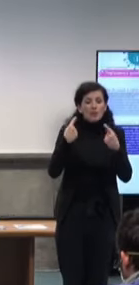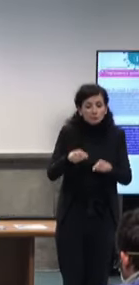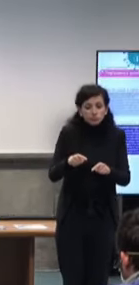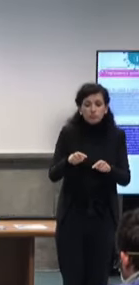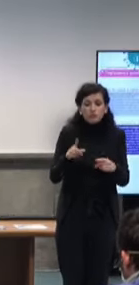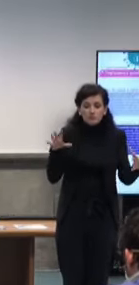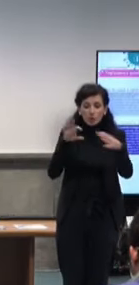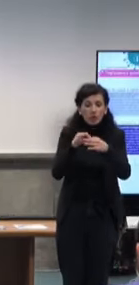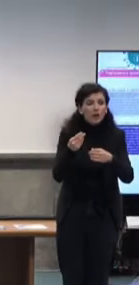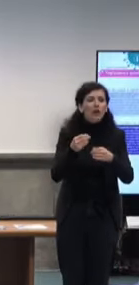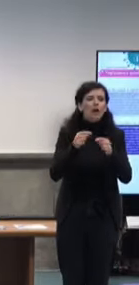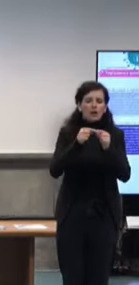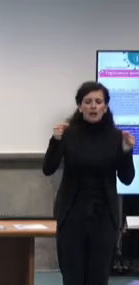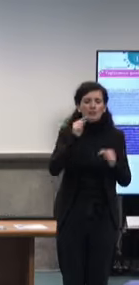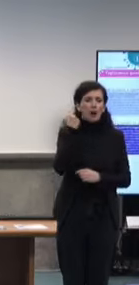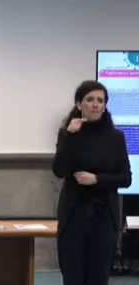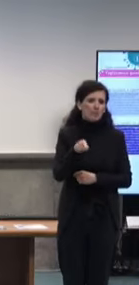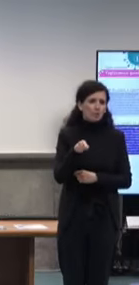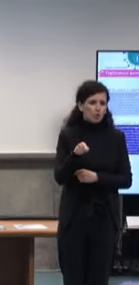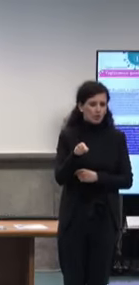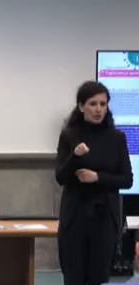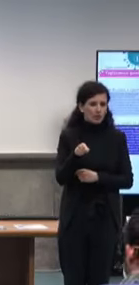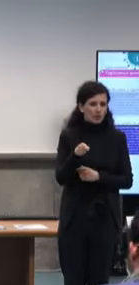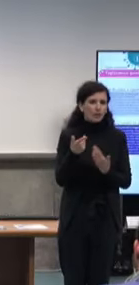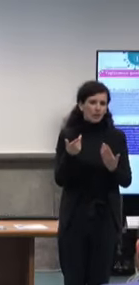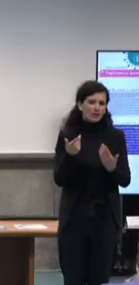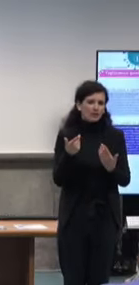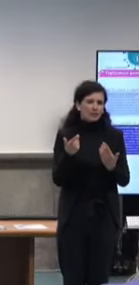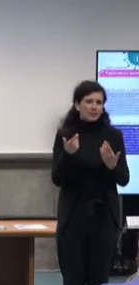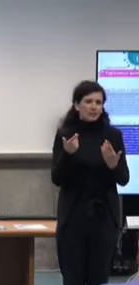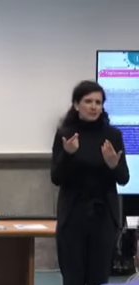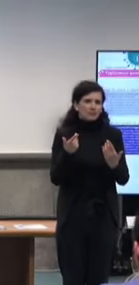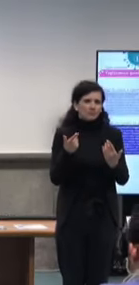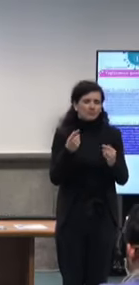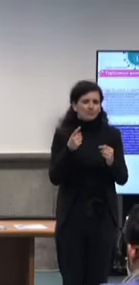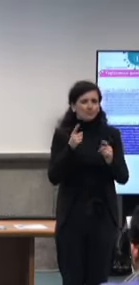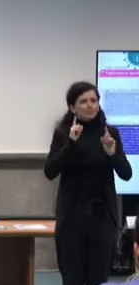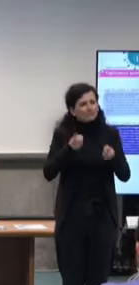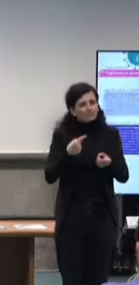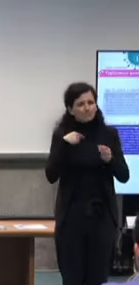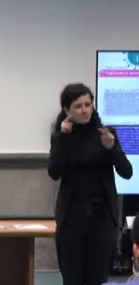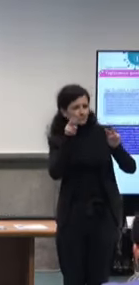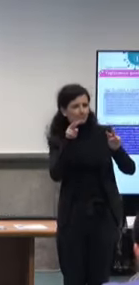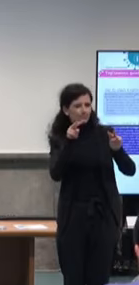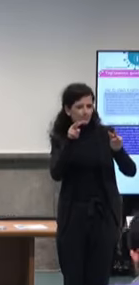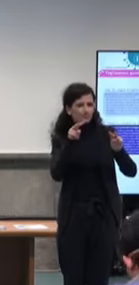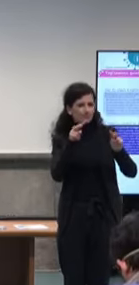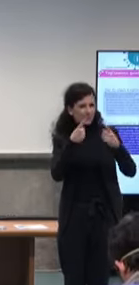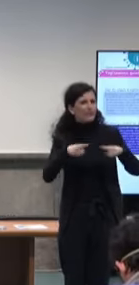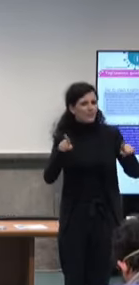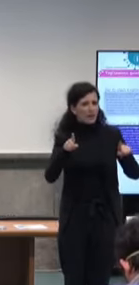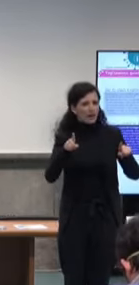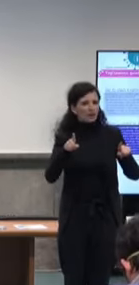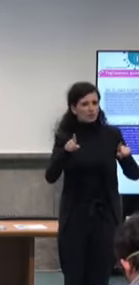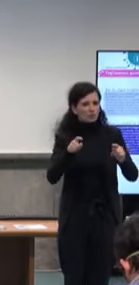fatti quindi capite è va va inquadrato diversamente dirò di più sarà interessante riuscire